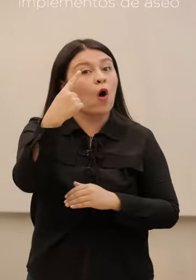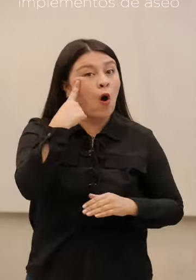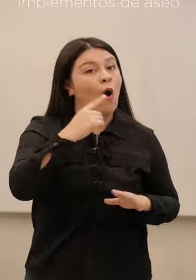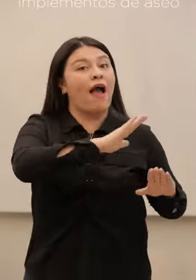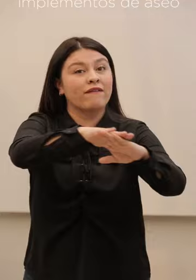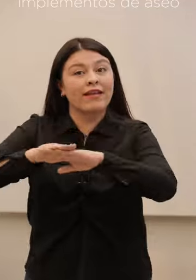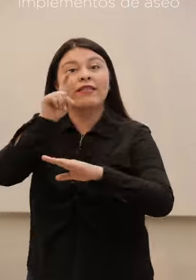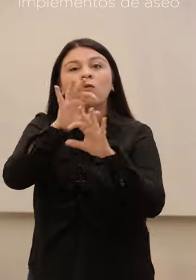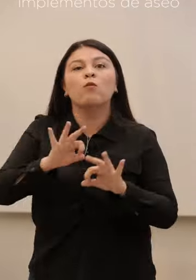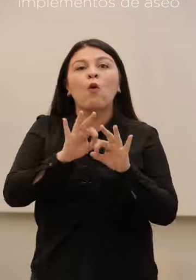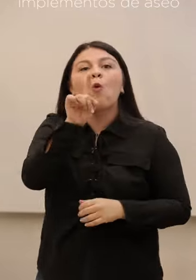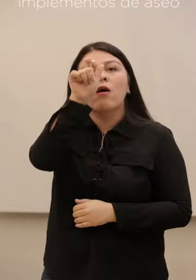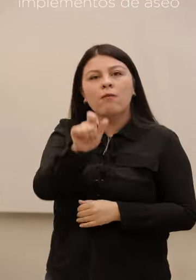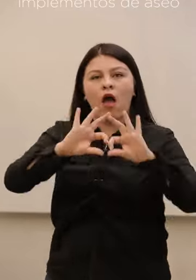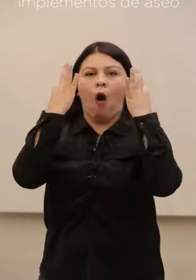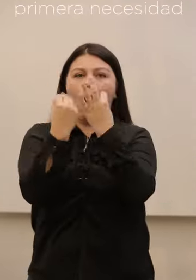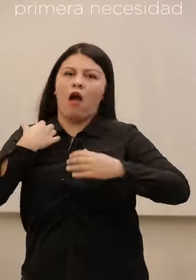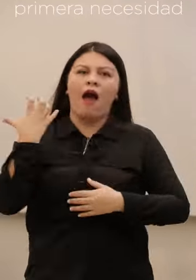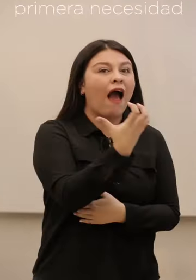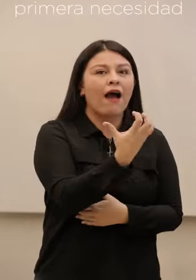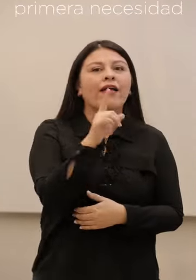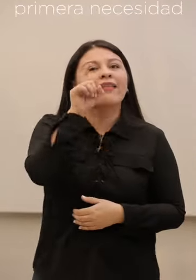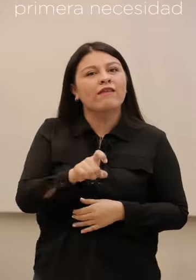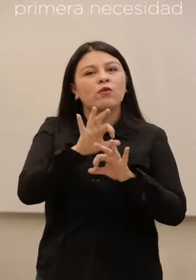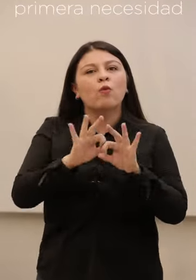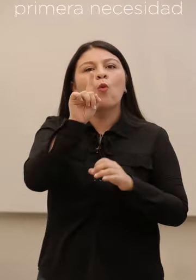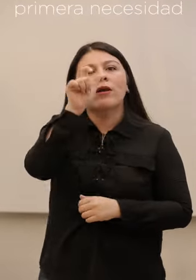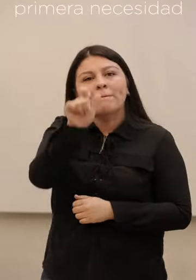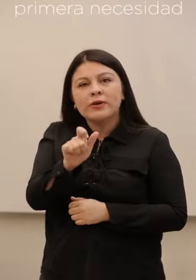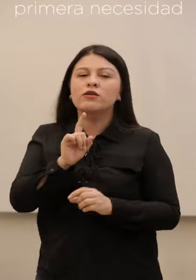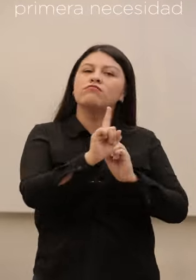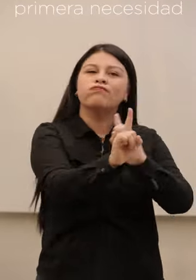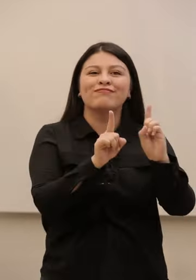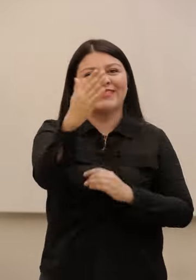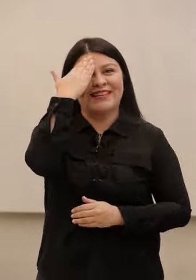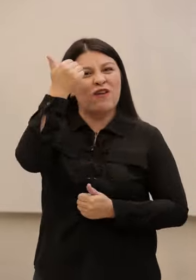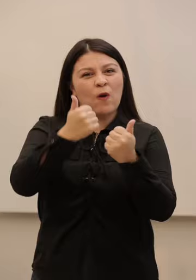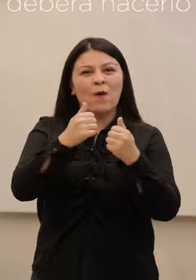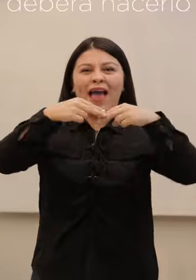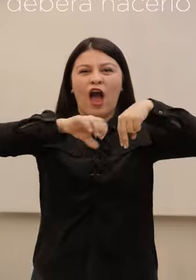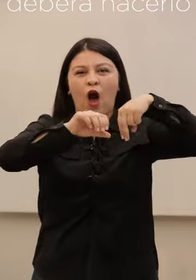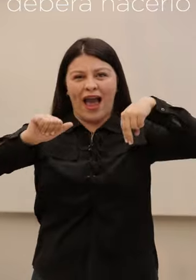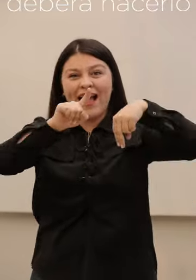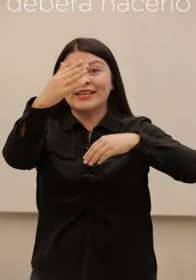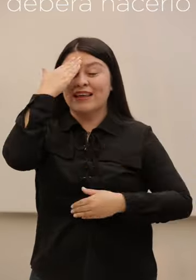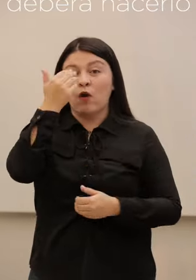medicamentos, implementos de aseo y otros de primera necesidad. Para adquirir estos productos